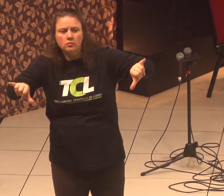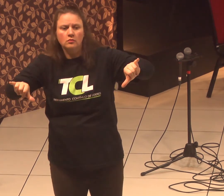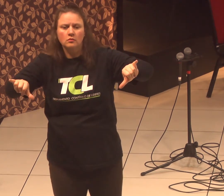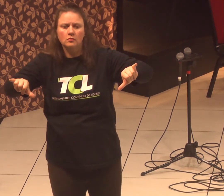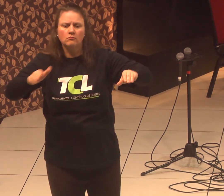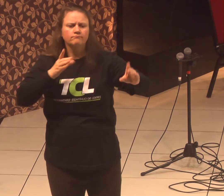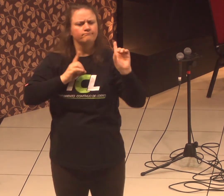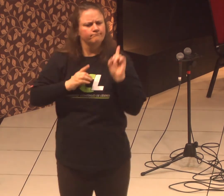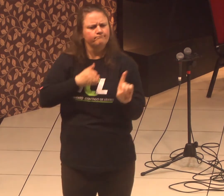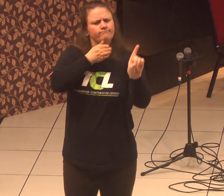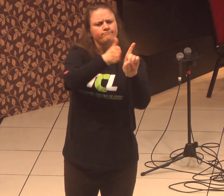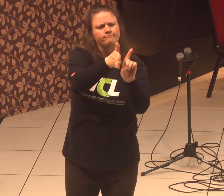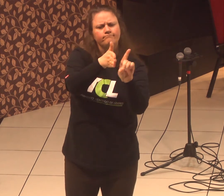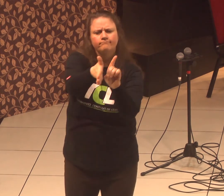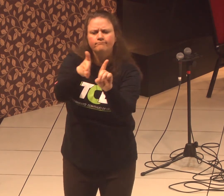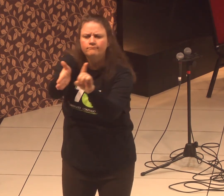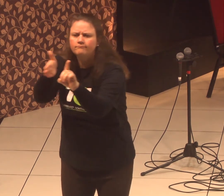doentes.